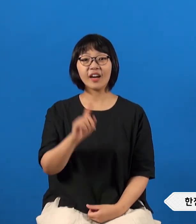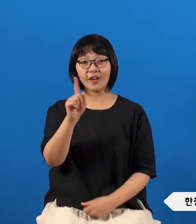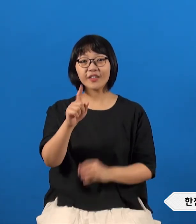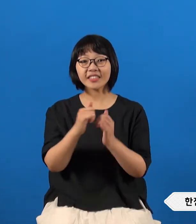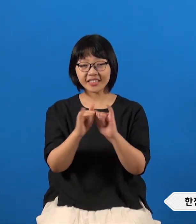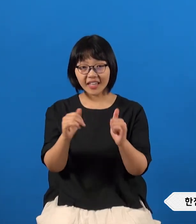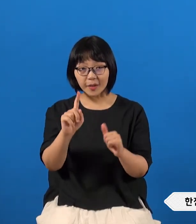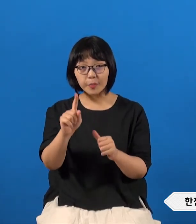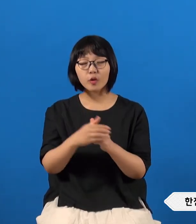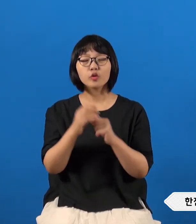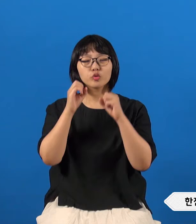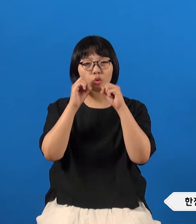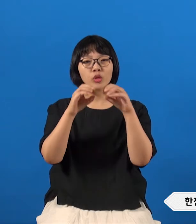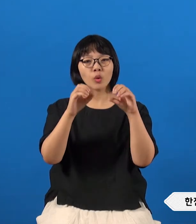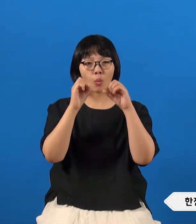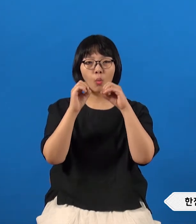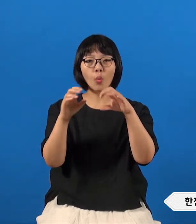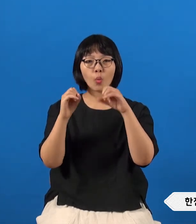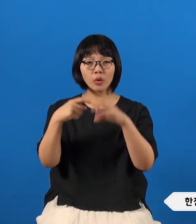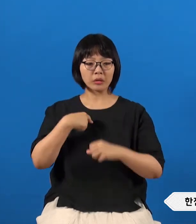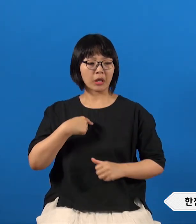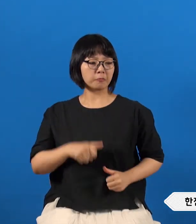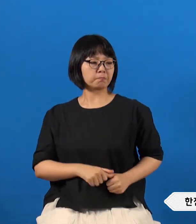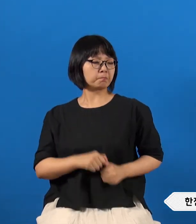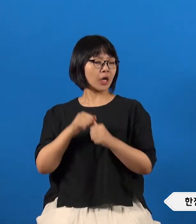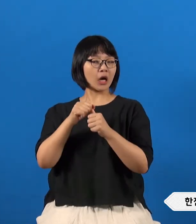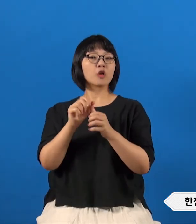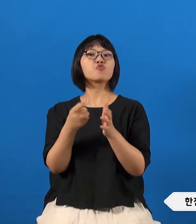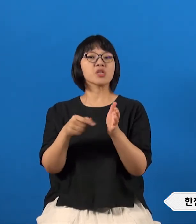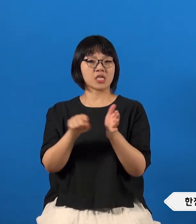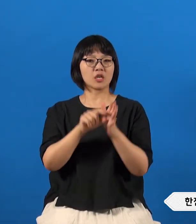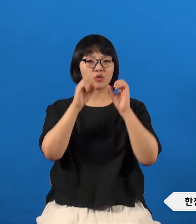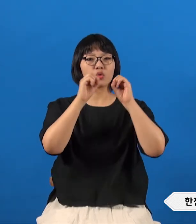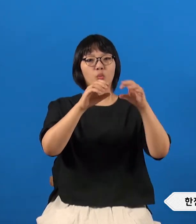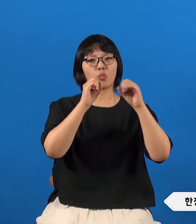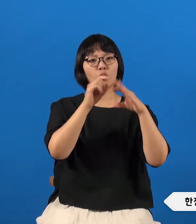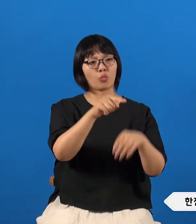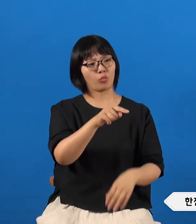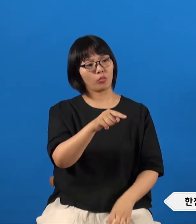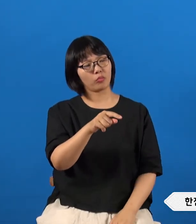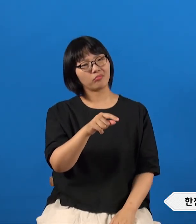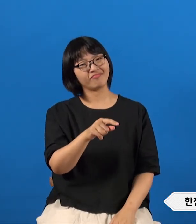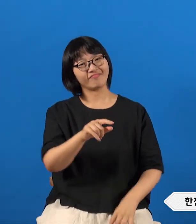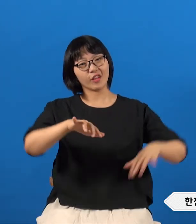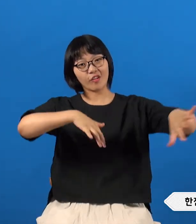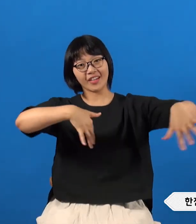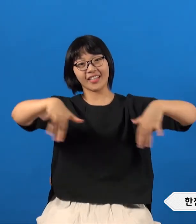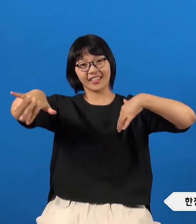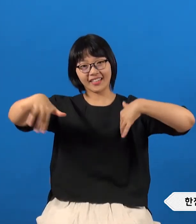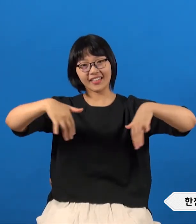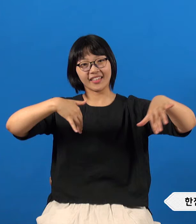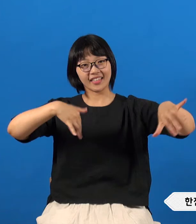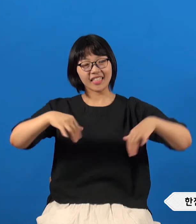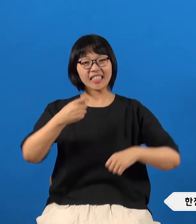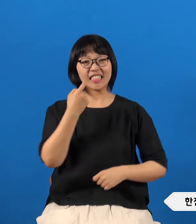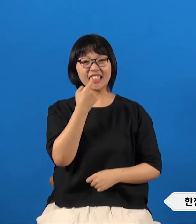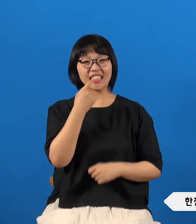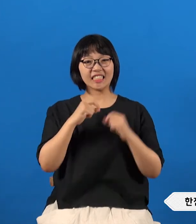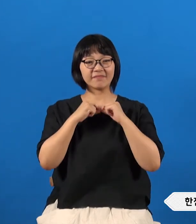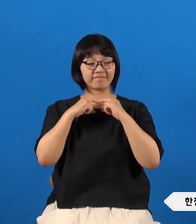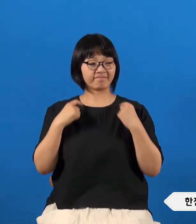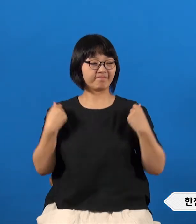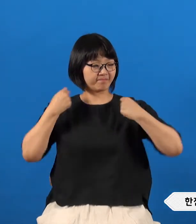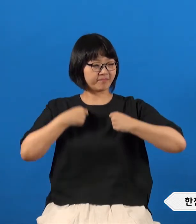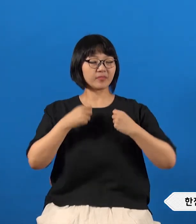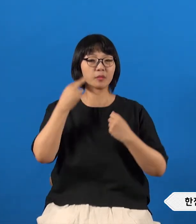어떤 사람은 전도도 자기가 구원받기 위해서 전도를 합니다. 거리에 아주 하얀 와이셔츠 입고